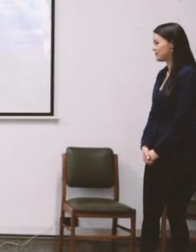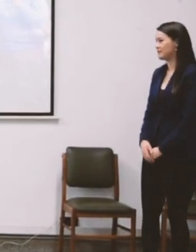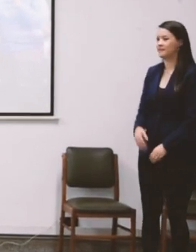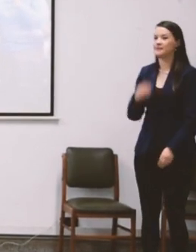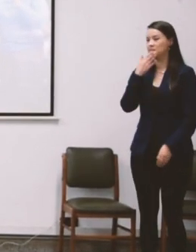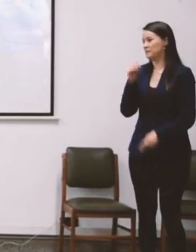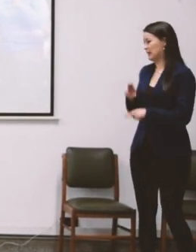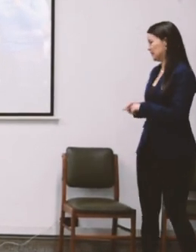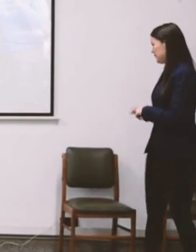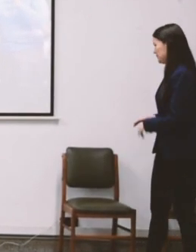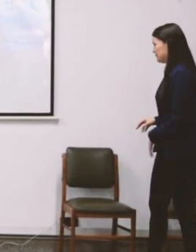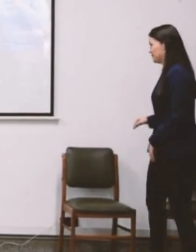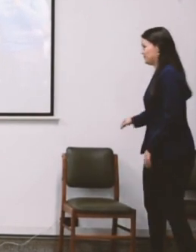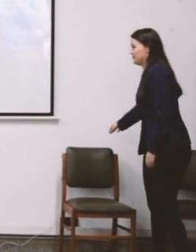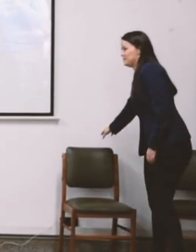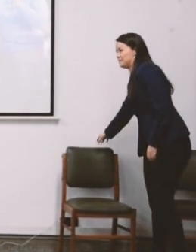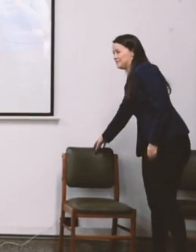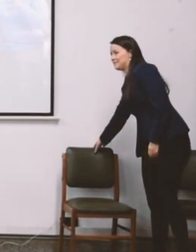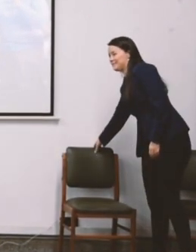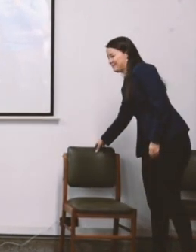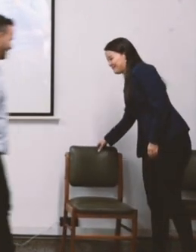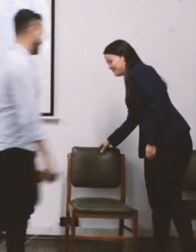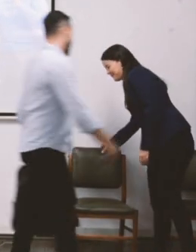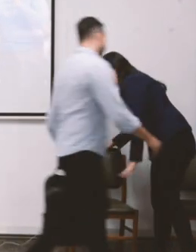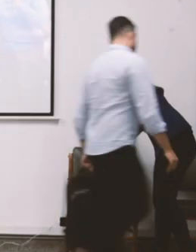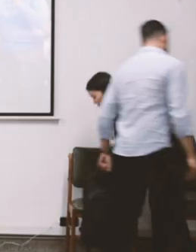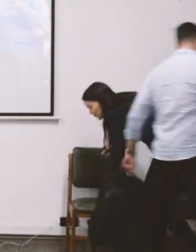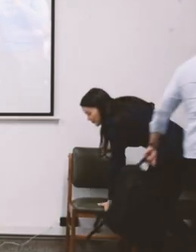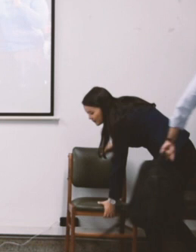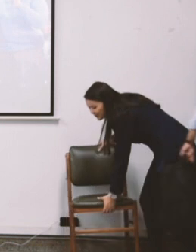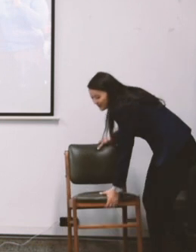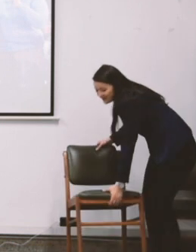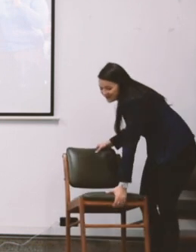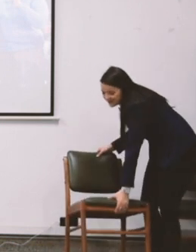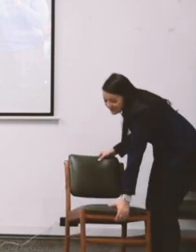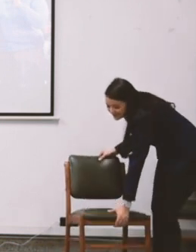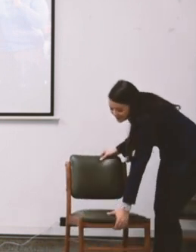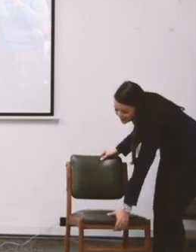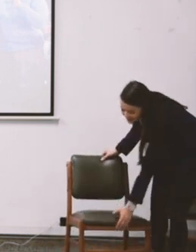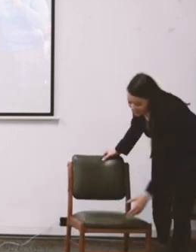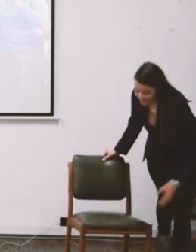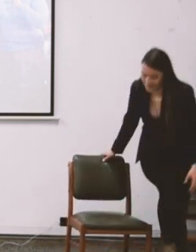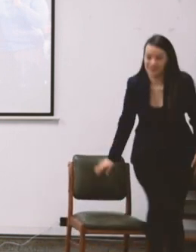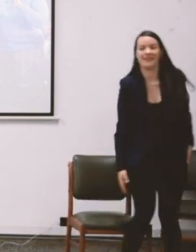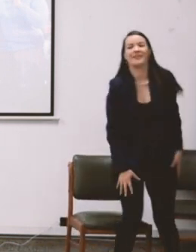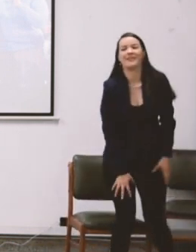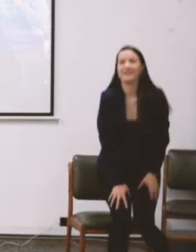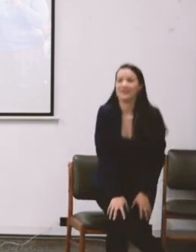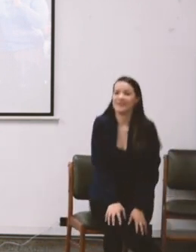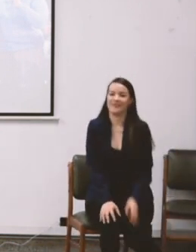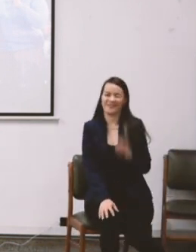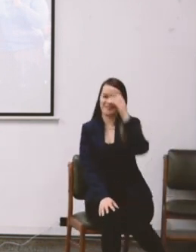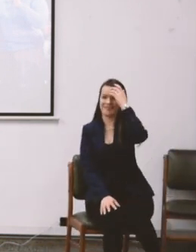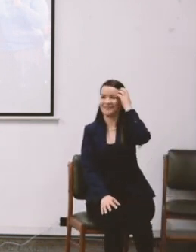Pues les digo, les digo que hay un horizonte del deseo ahí, que uno quisiera ver una una educación, pero